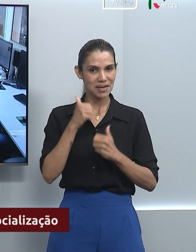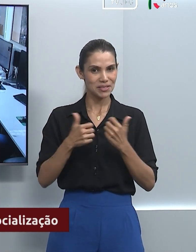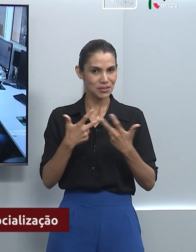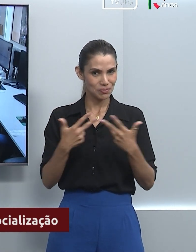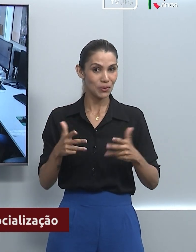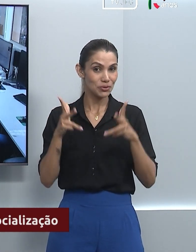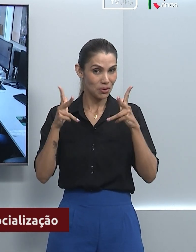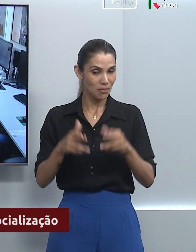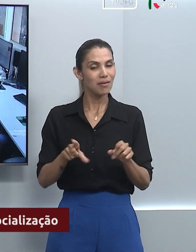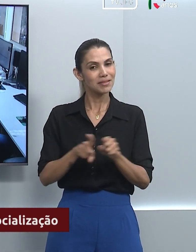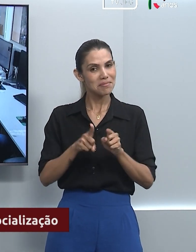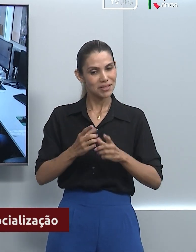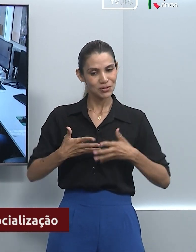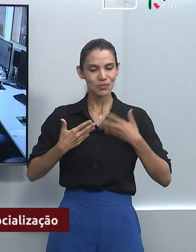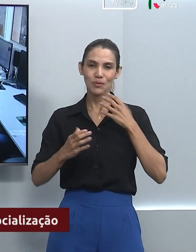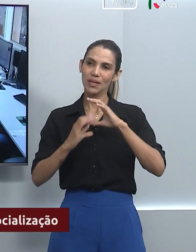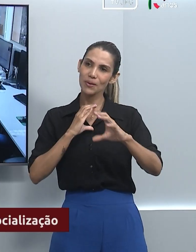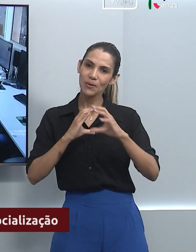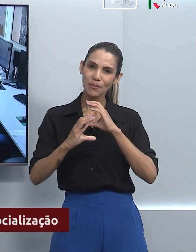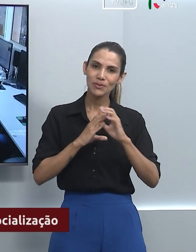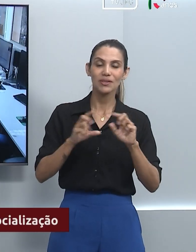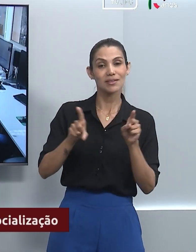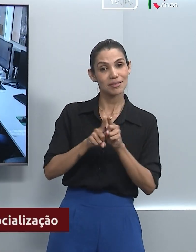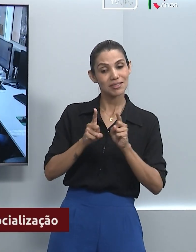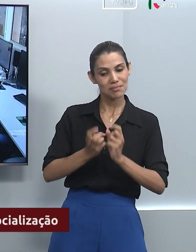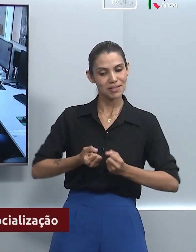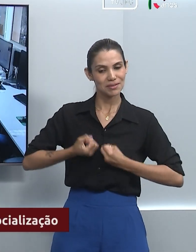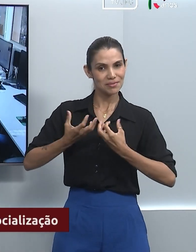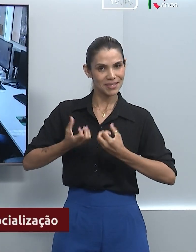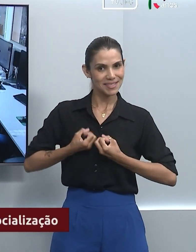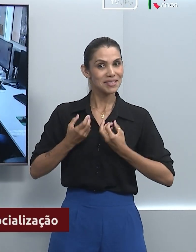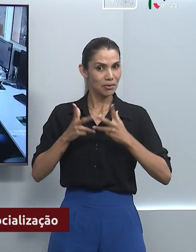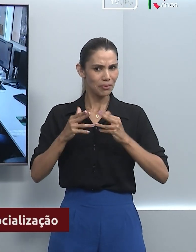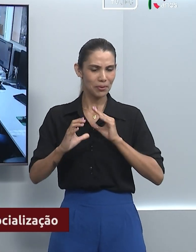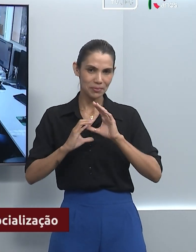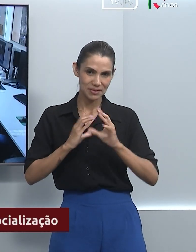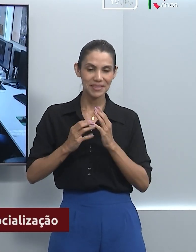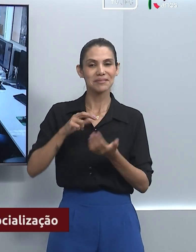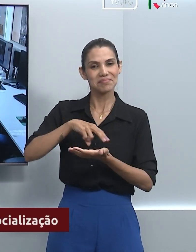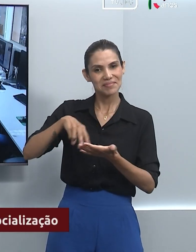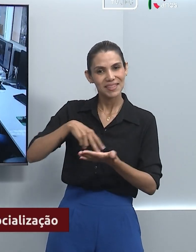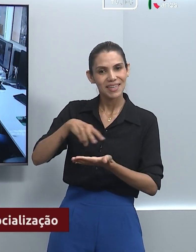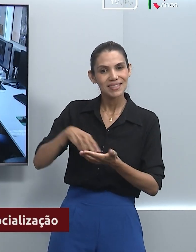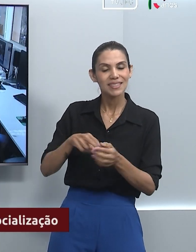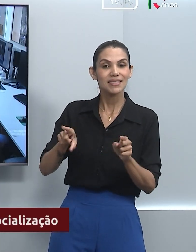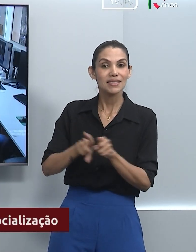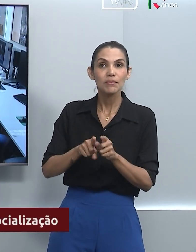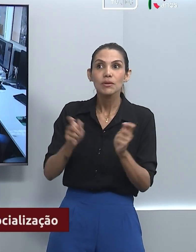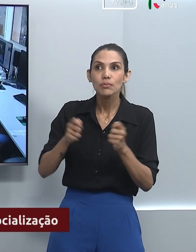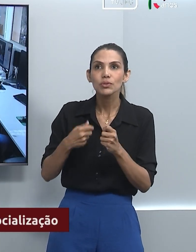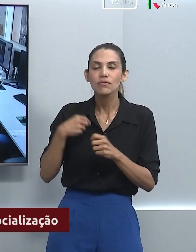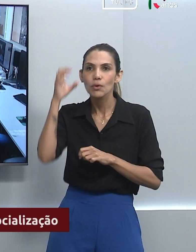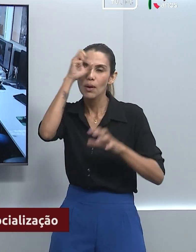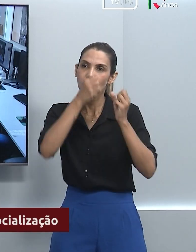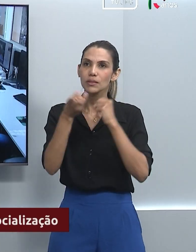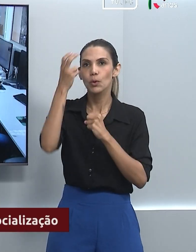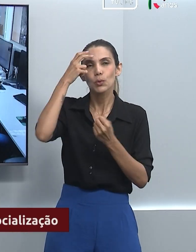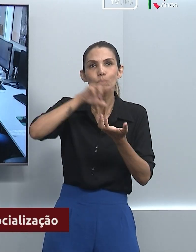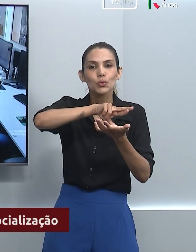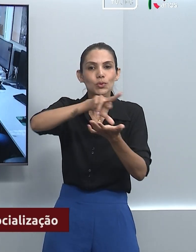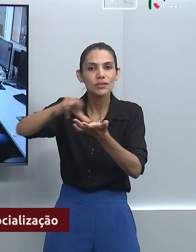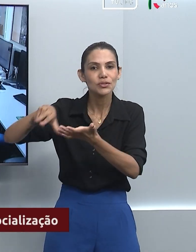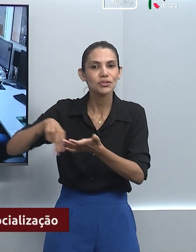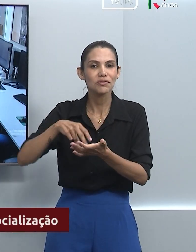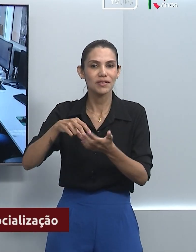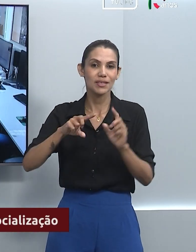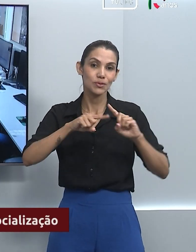a comunicação, tanto verbal quanto não verbal. As danças podem proporcionar um conhecimento de outras culturas, por meio de música e do